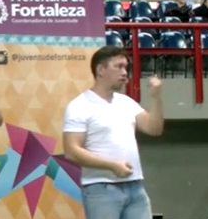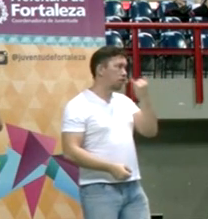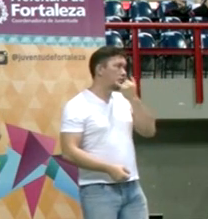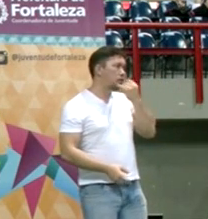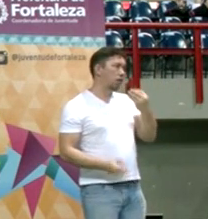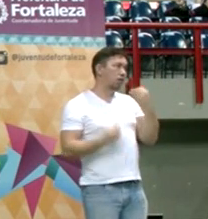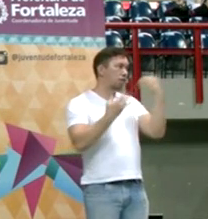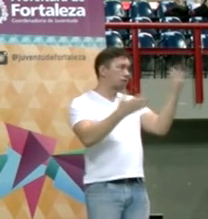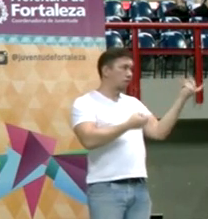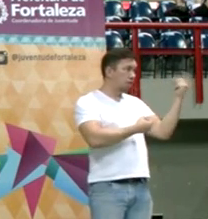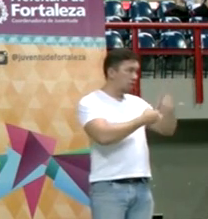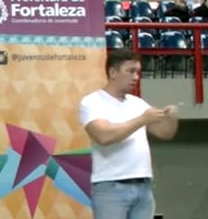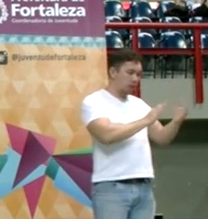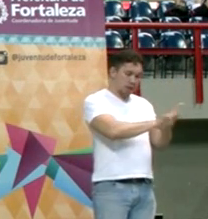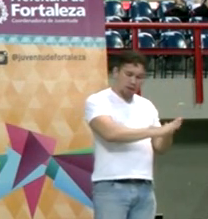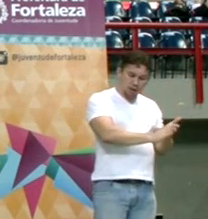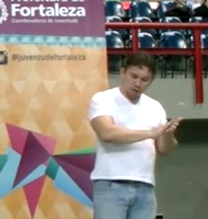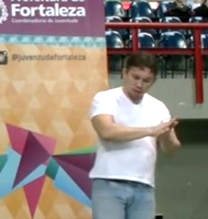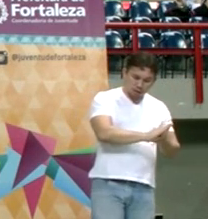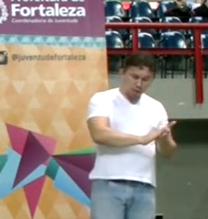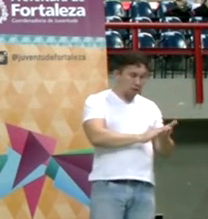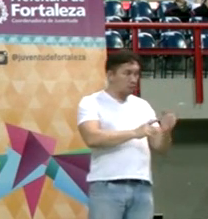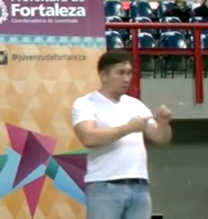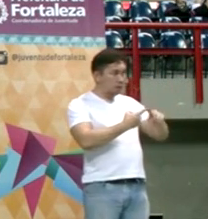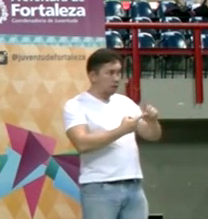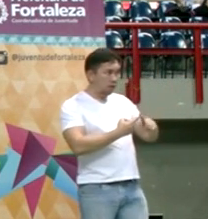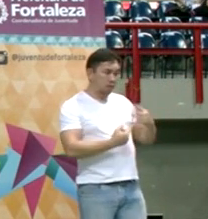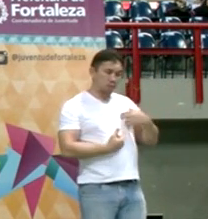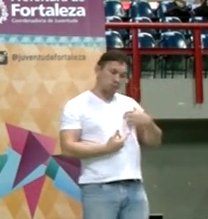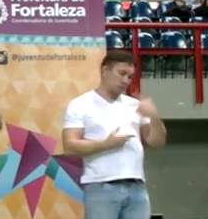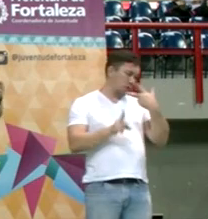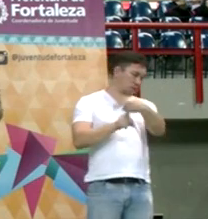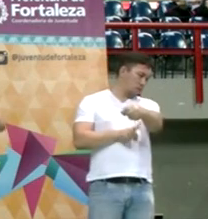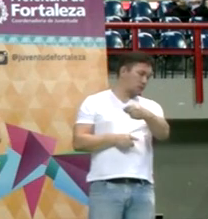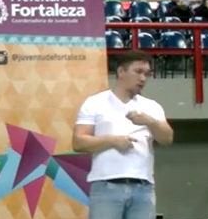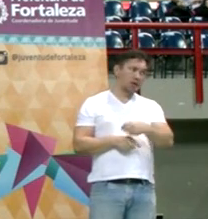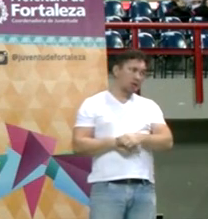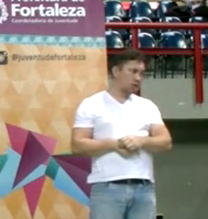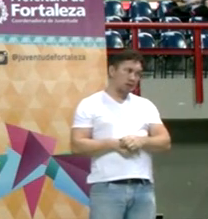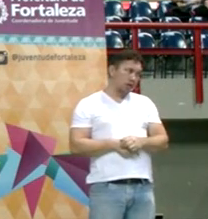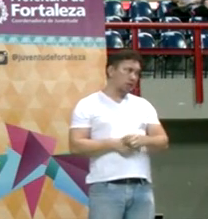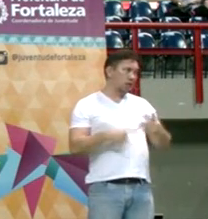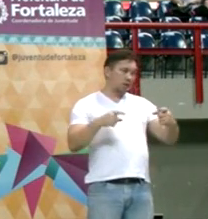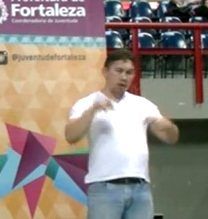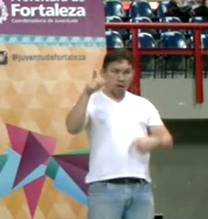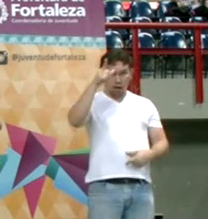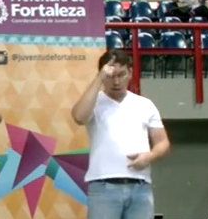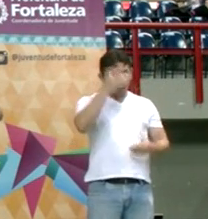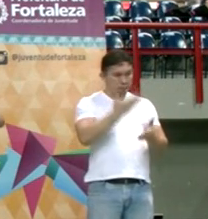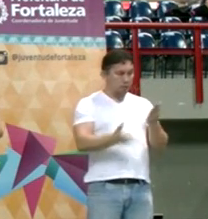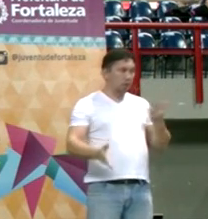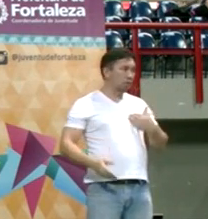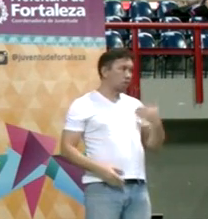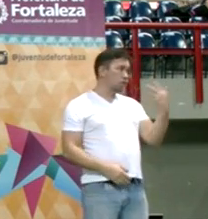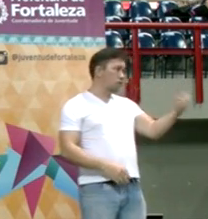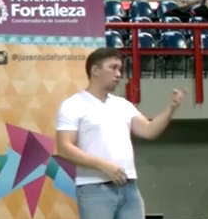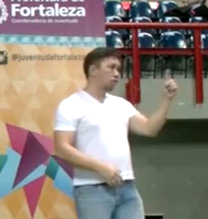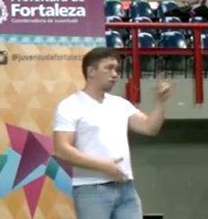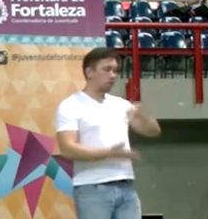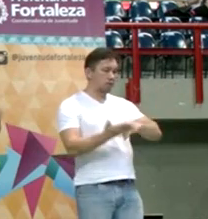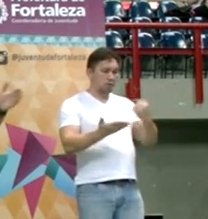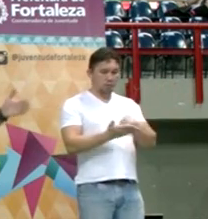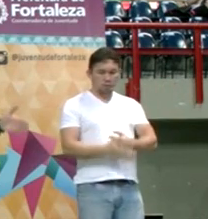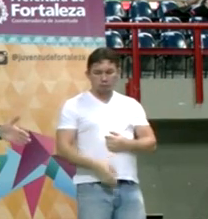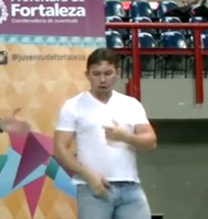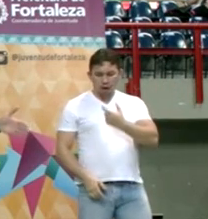não vou devolver nada de nada. E outra coisa, eu ganhei a guerra sim, quem perdeu foi a Alemanha. Aos Estados Unidos, eu não aceito esse acordo.